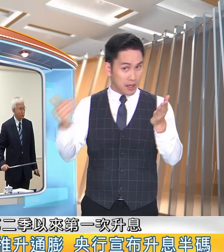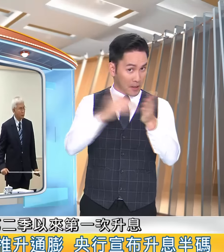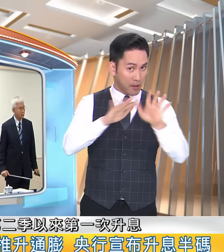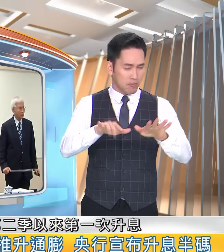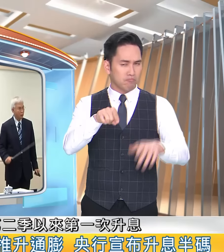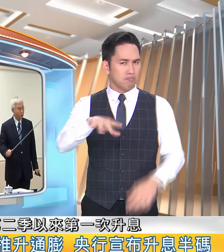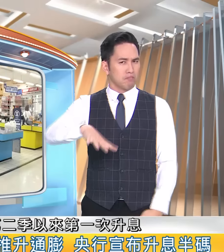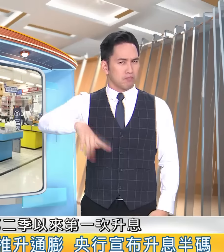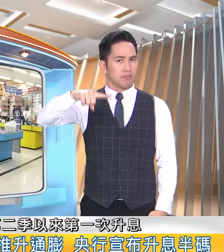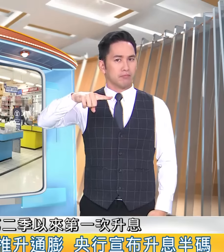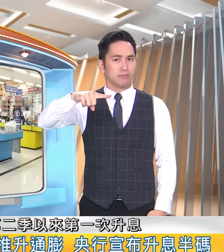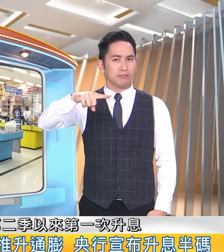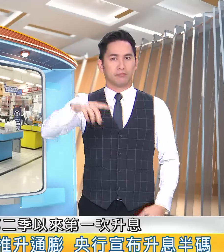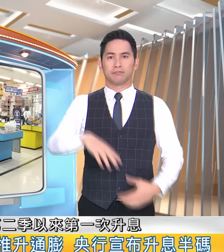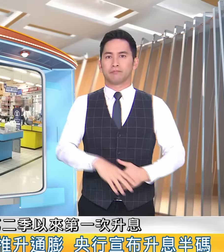次升息。